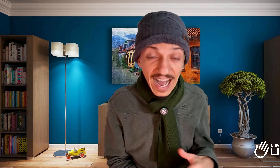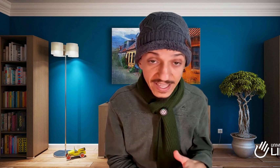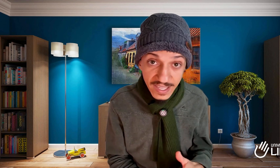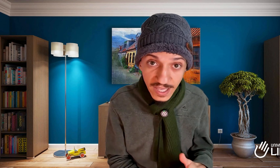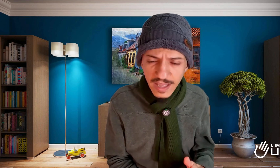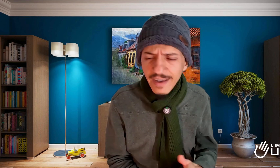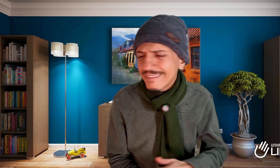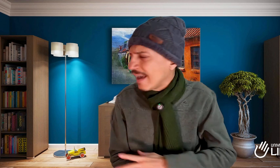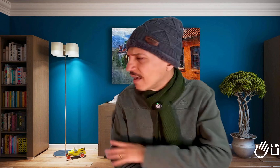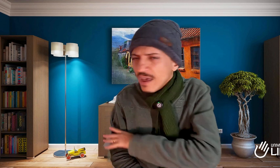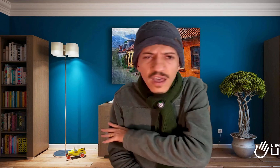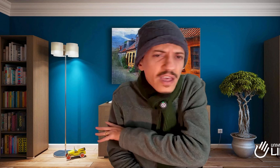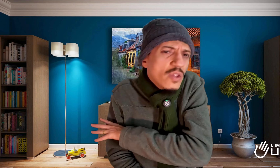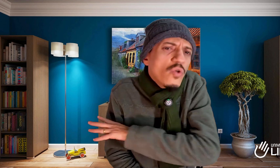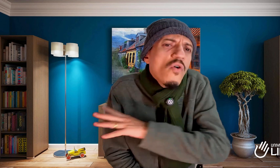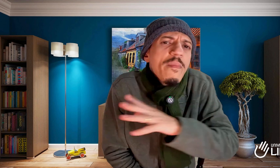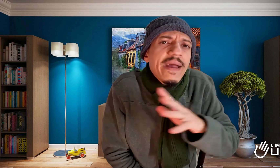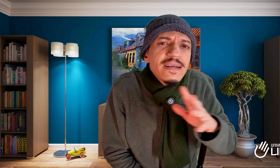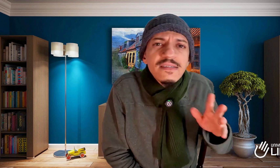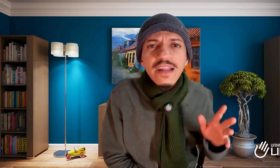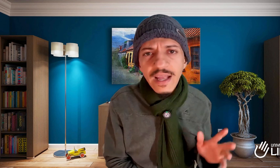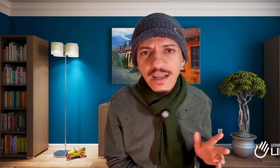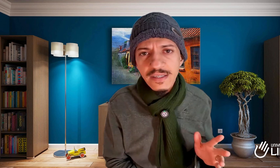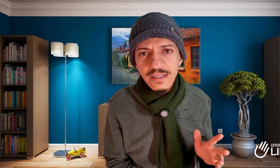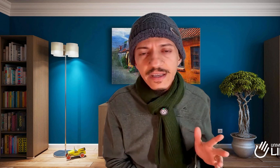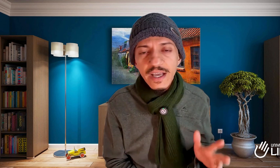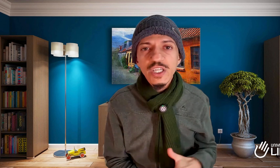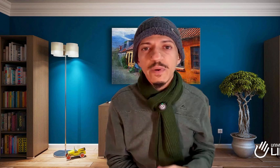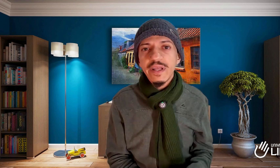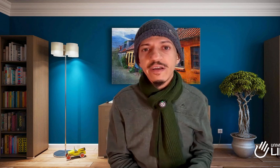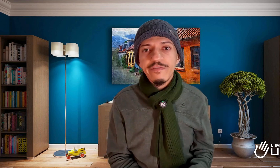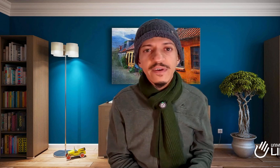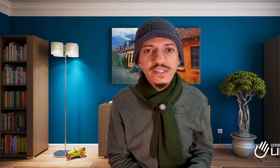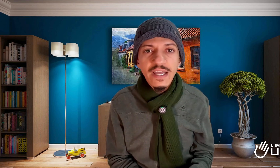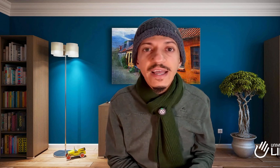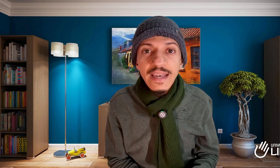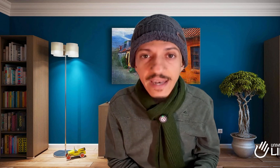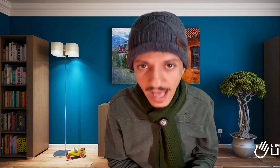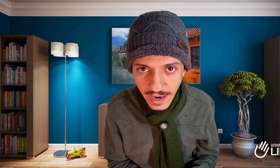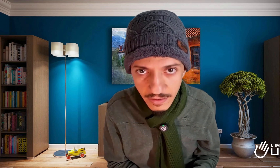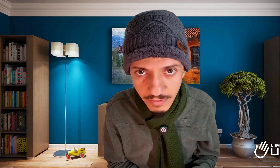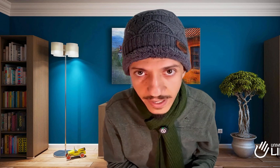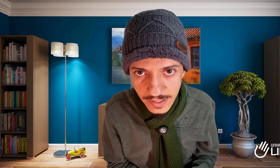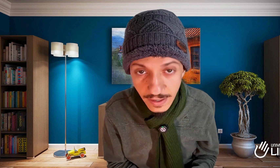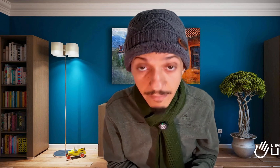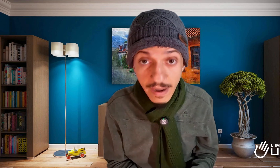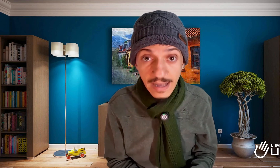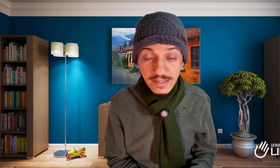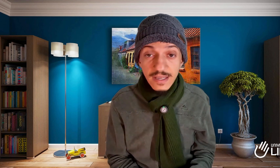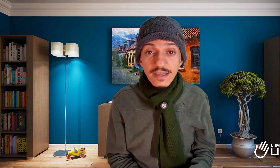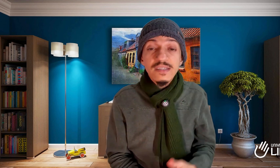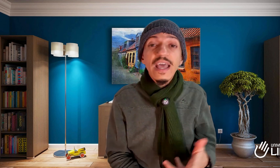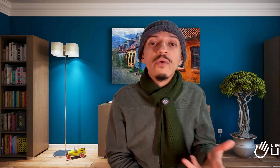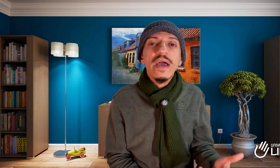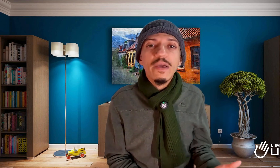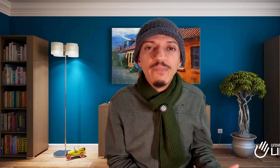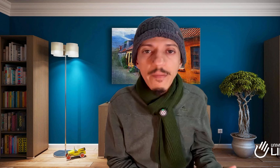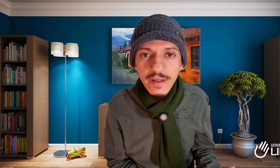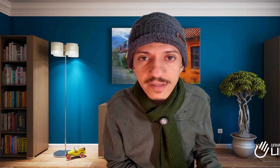Aqui tem inúmeras trilhas que a gente poderia fazer na natureza, mas sem o equipamento